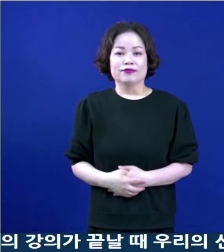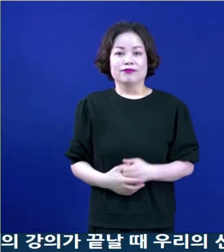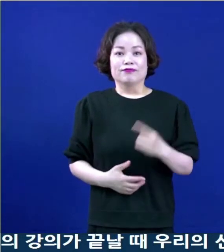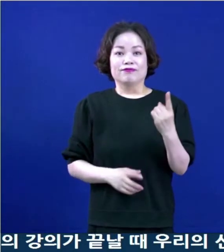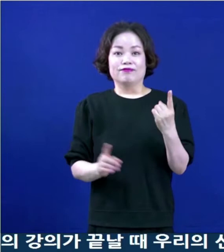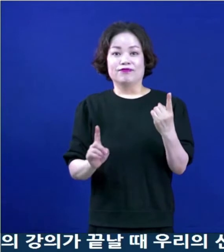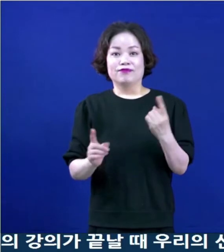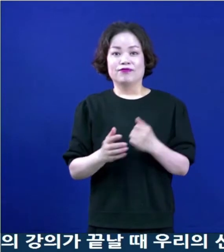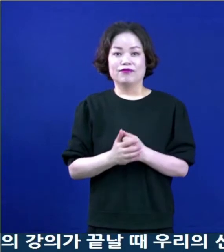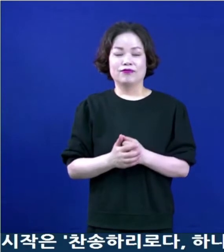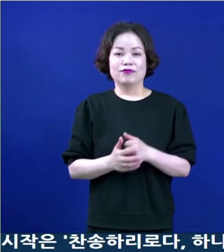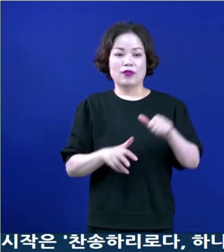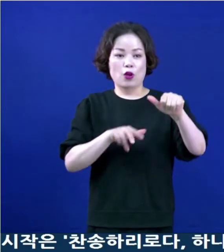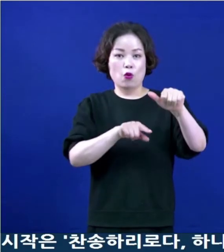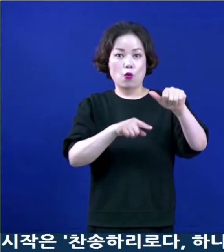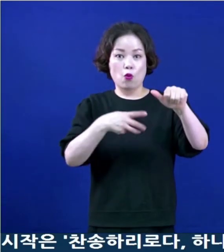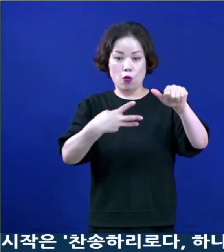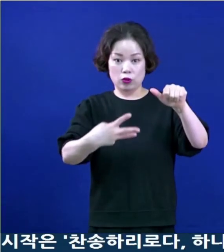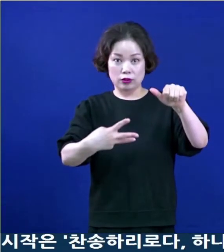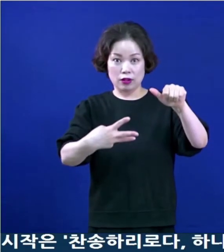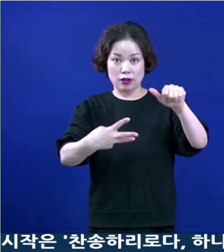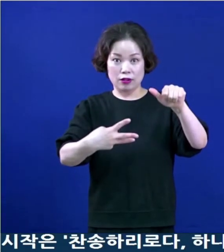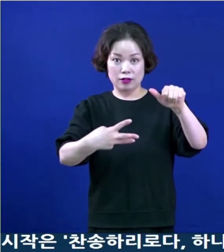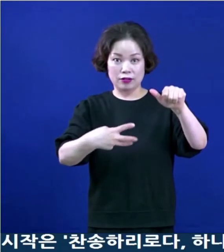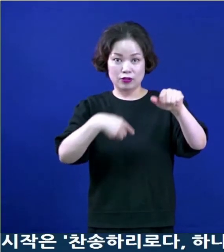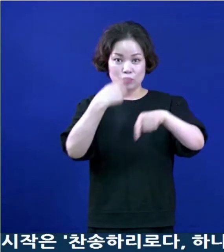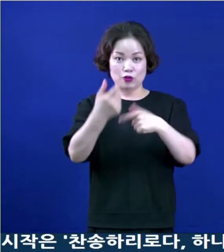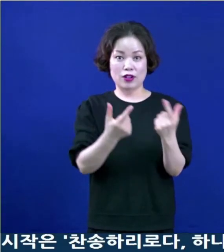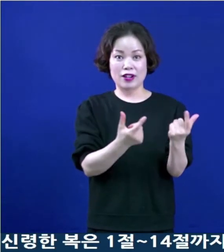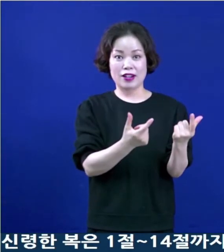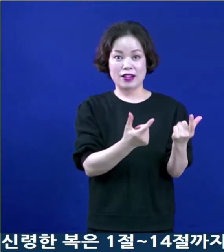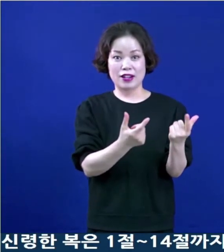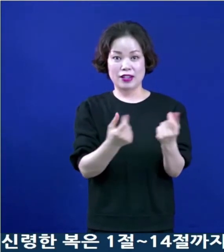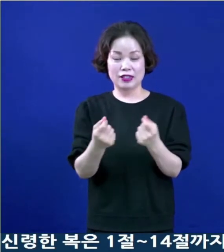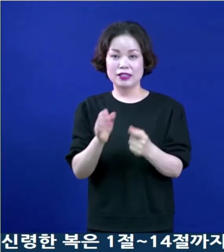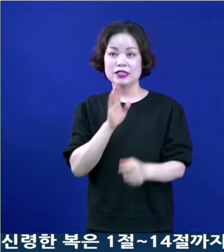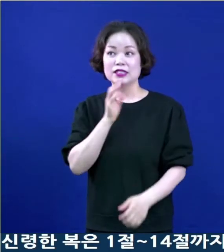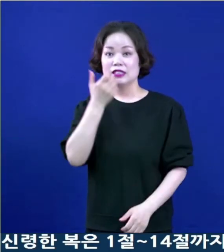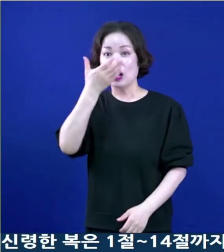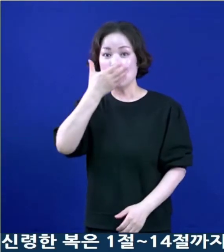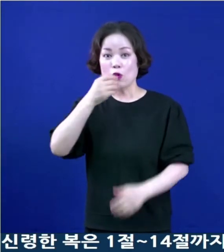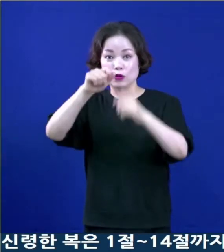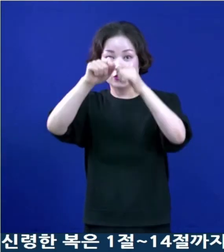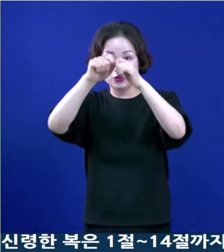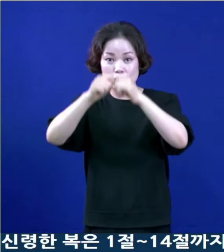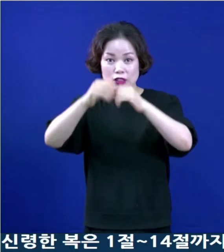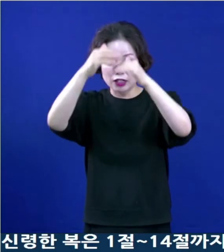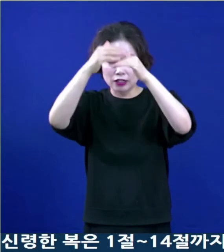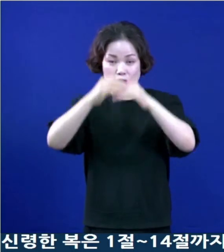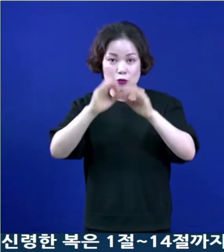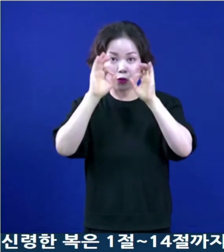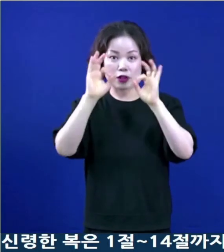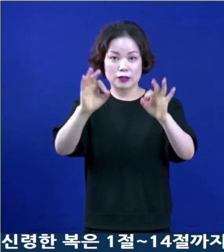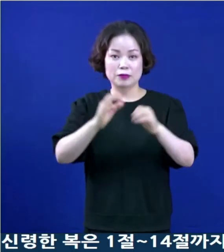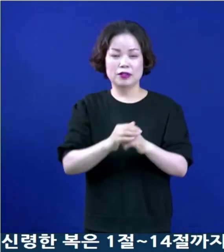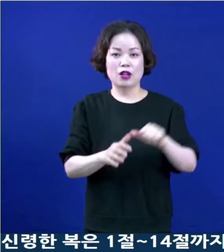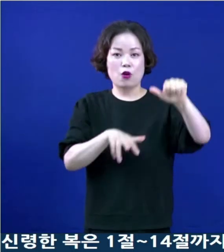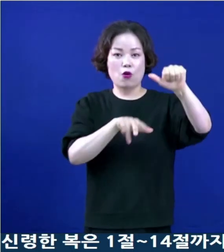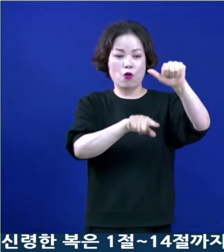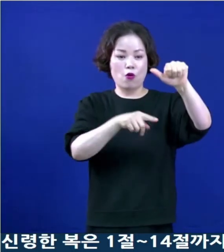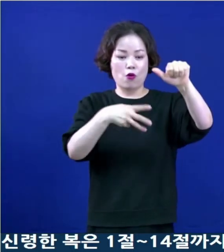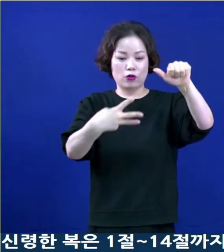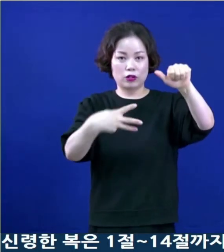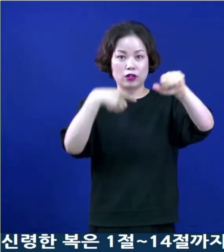뭐냐면 5절에 나옵니다. 5절을 읽으면서 신령한 복의 구체적인 내용을 찾아보도록 하겠습니다. 5절 읽을 준비